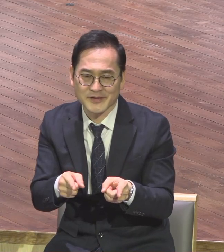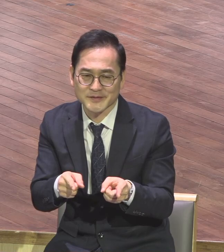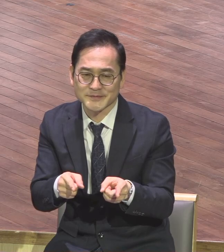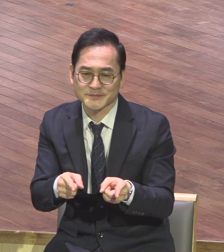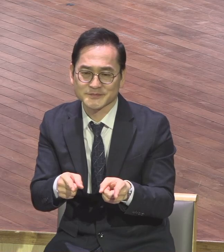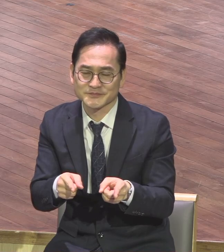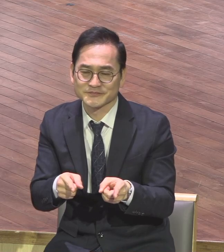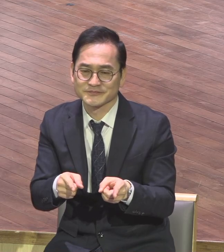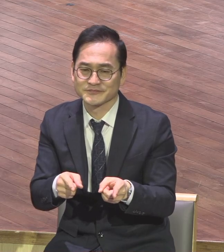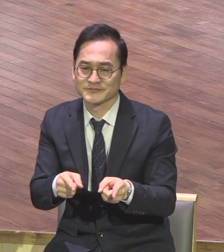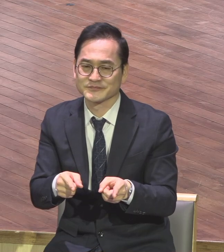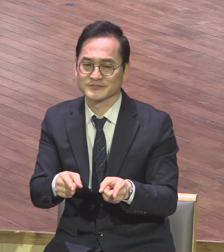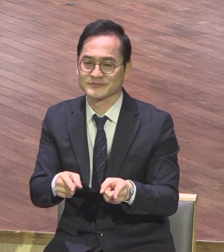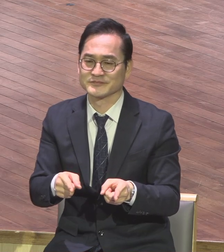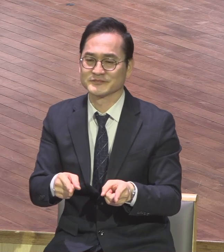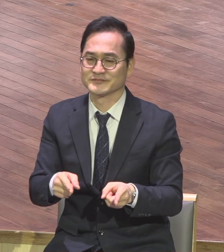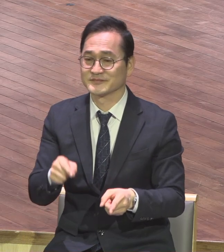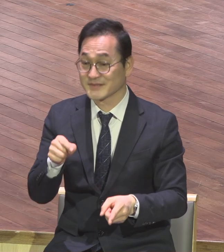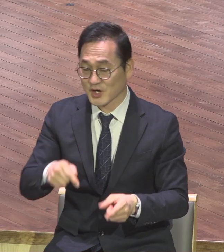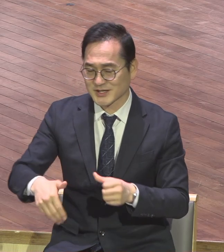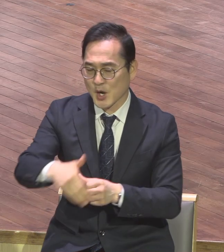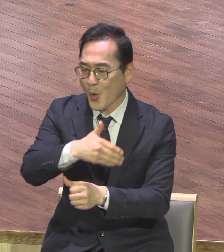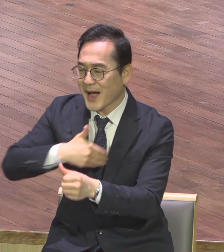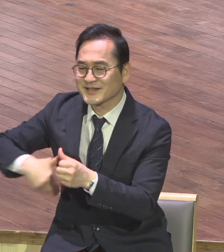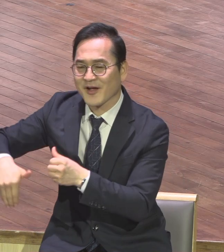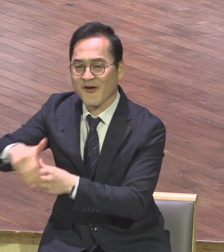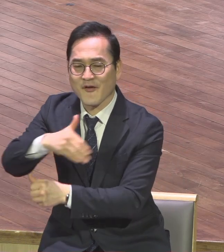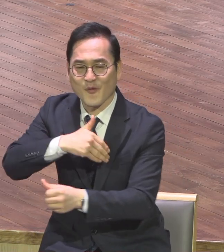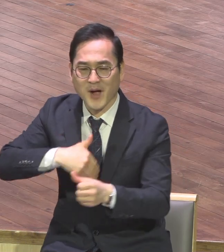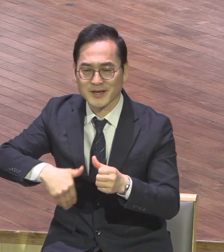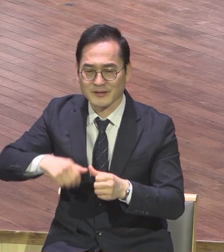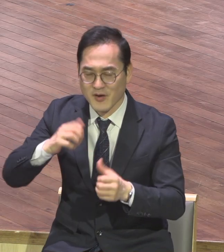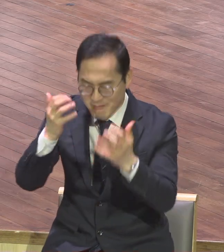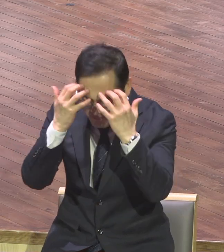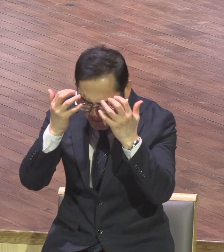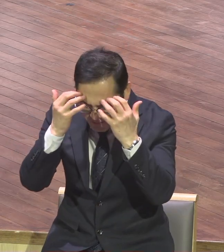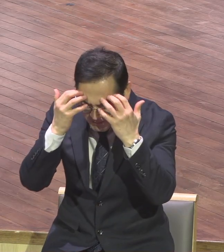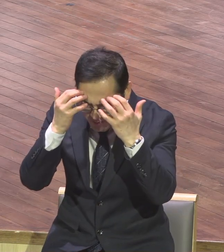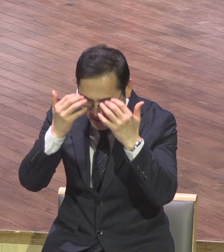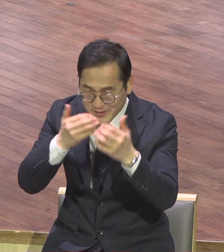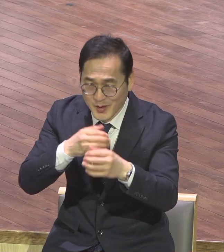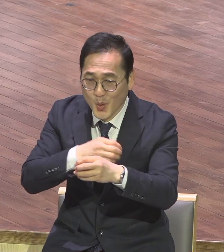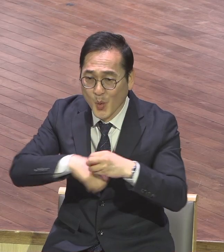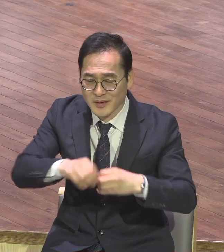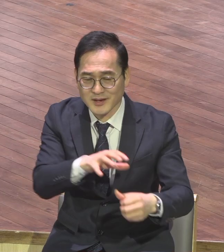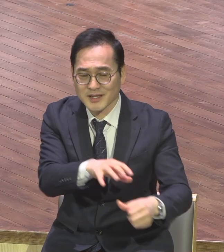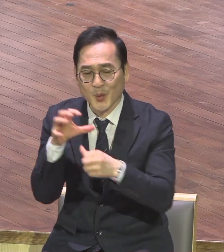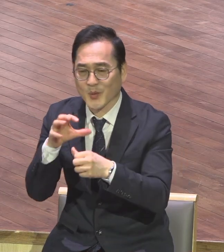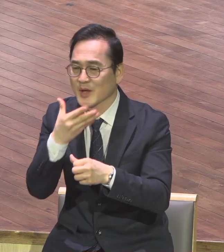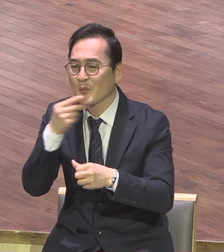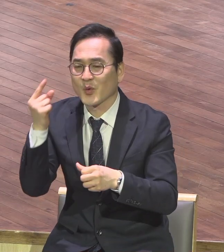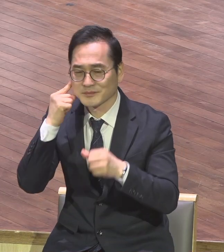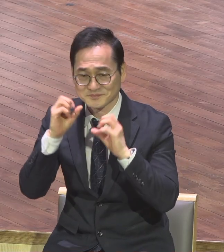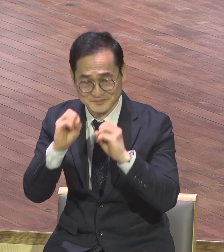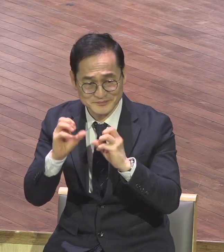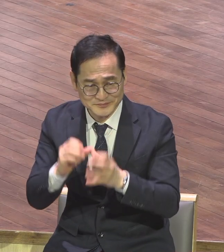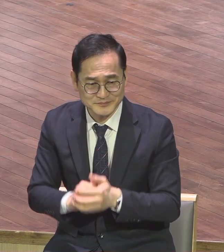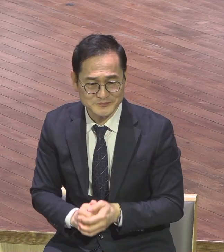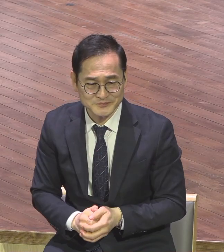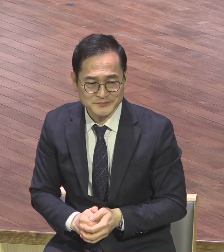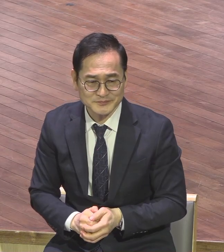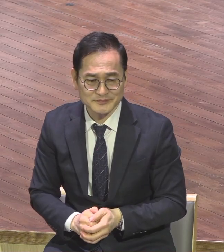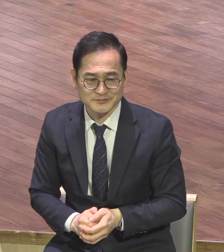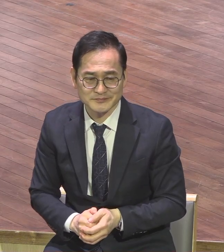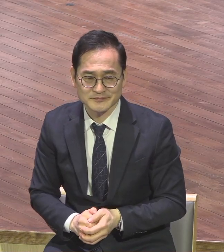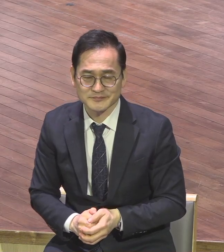그것이 여러분을 상황과 환경을 초월하는 기쁨의 자를 인도하는 이 기쁨. 새 가족이 왔을 때 그 불신자가 죽게 돌아왔을